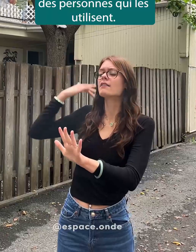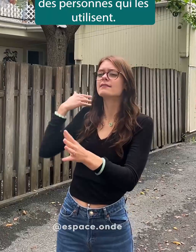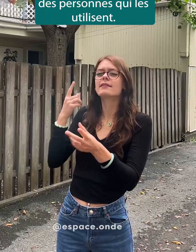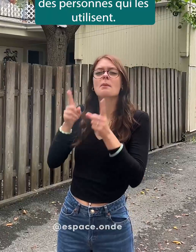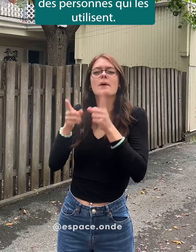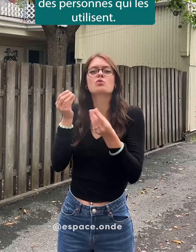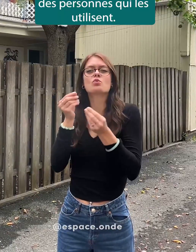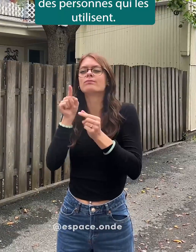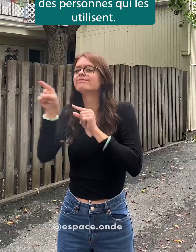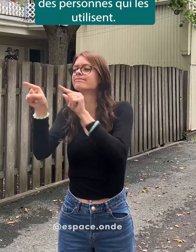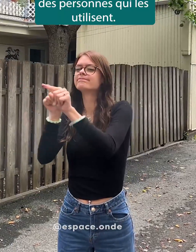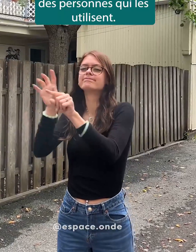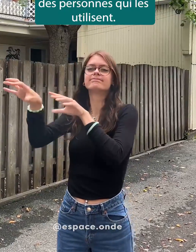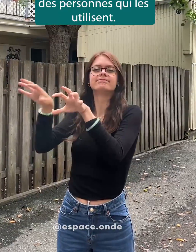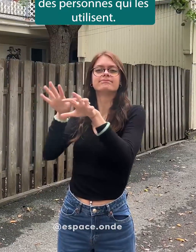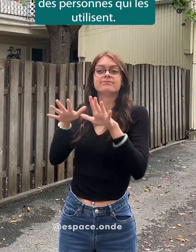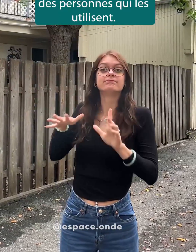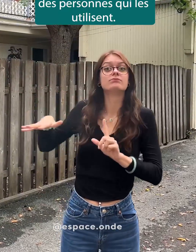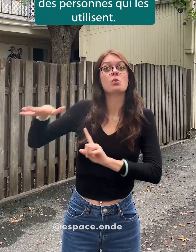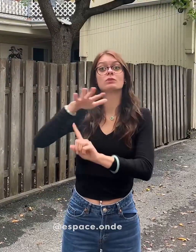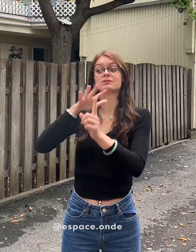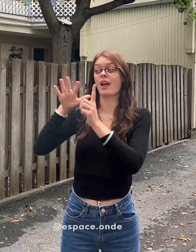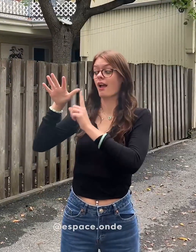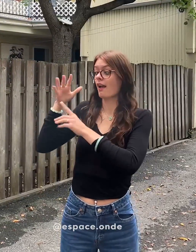des personnes qui les utilisent.